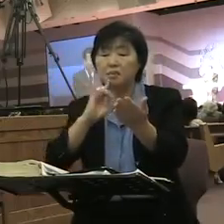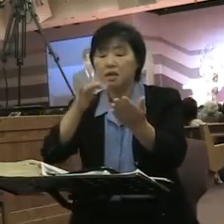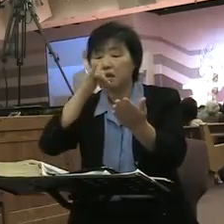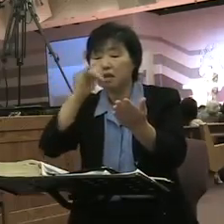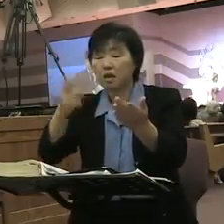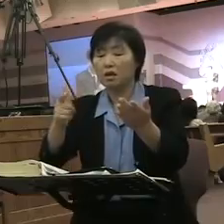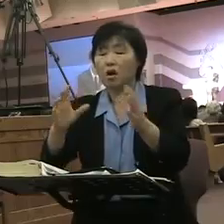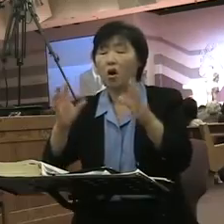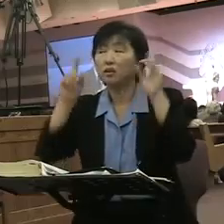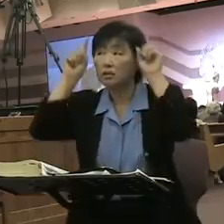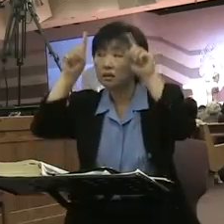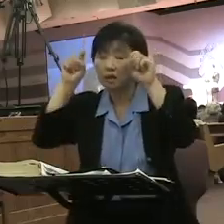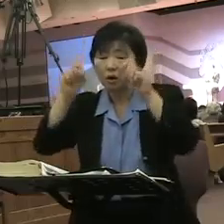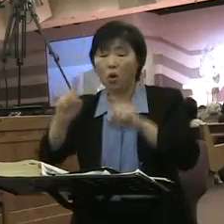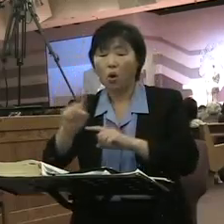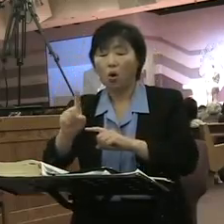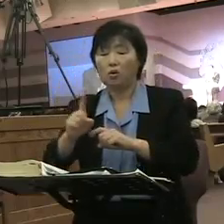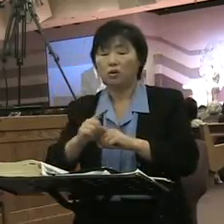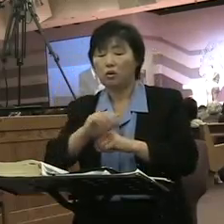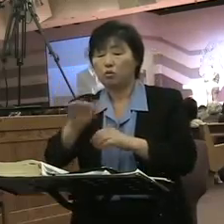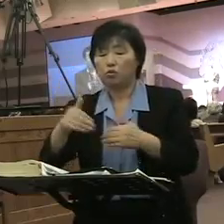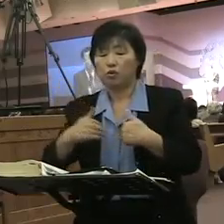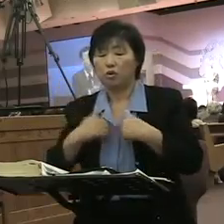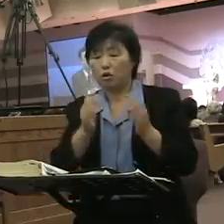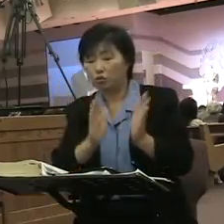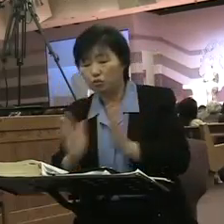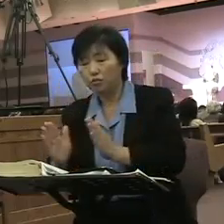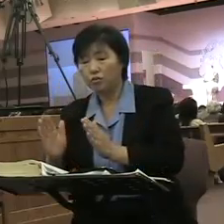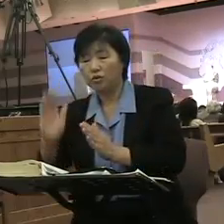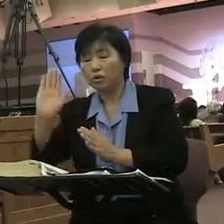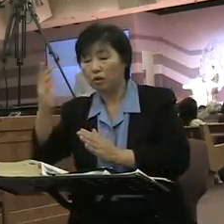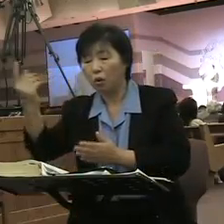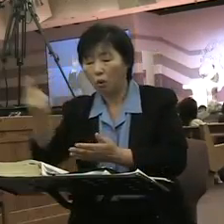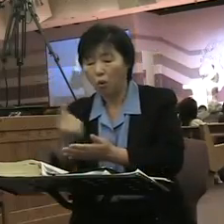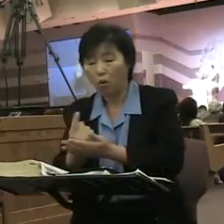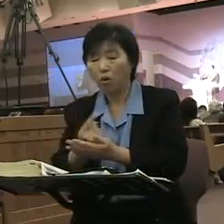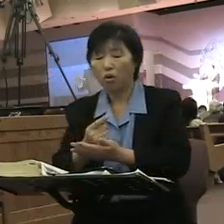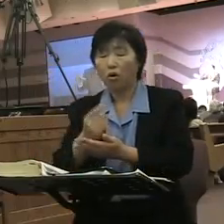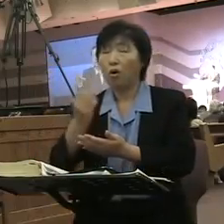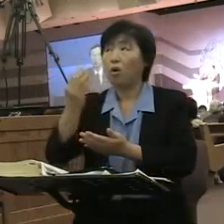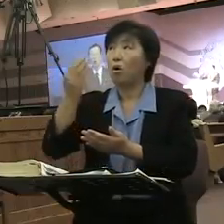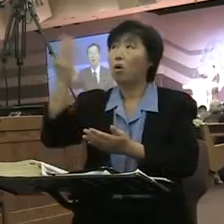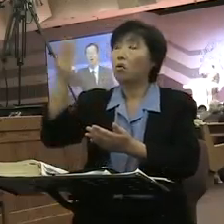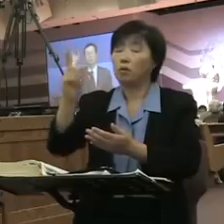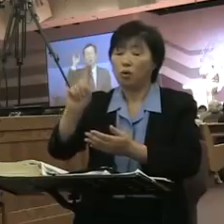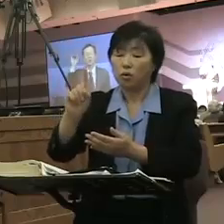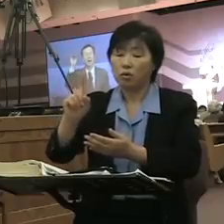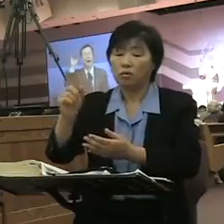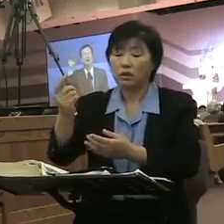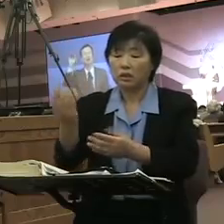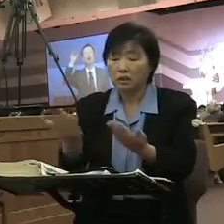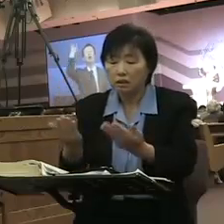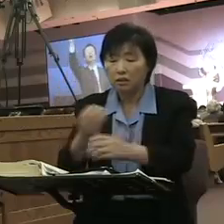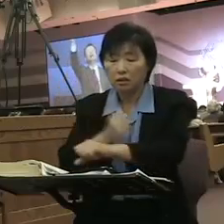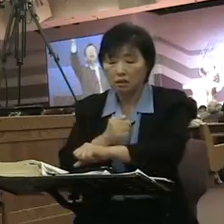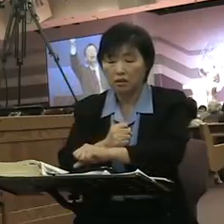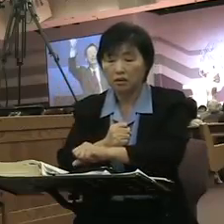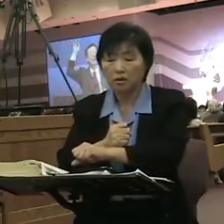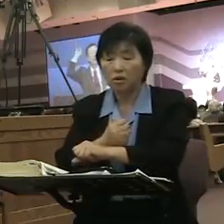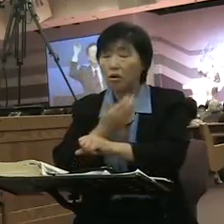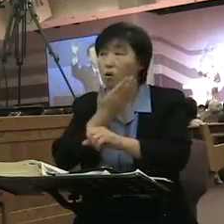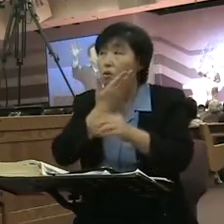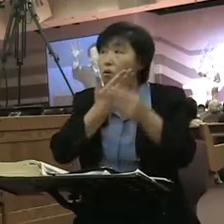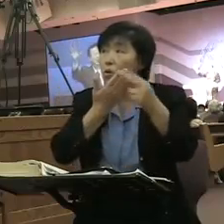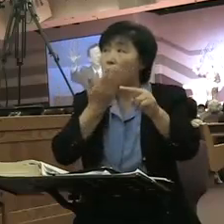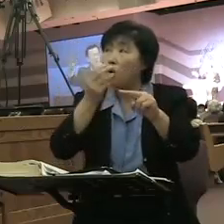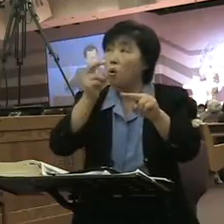아니라 그 어린 양이 어떻게 우리에게 준비되어 올 것이고, 그분이 오셔서 무슨 일을 하시고, 그 보좌에 앉으신 어린